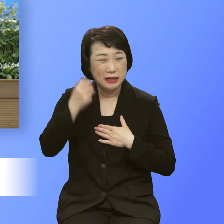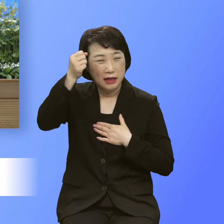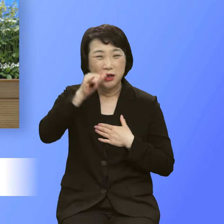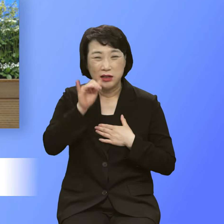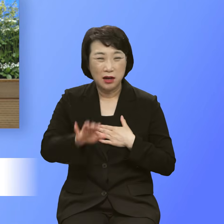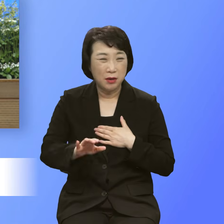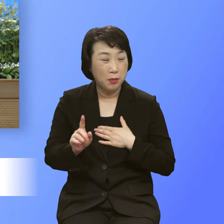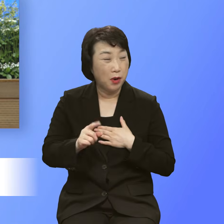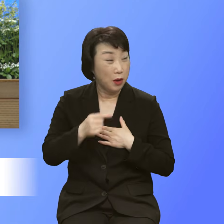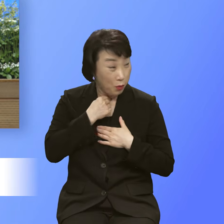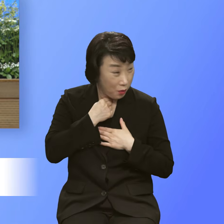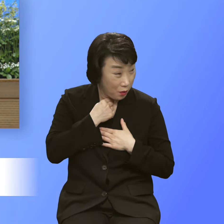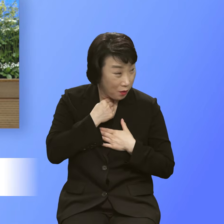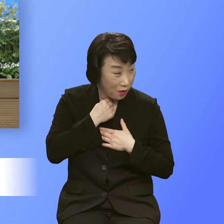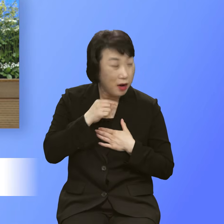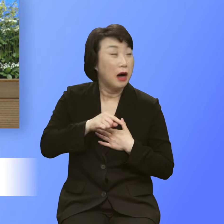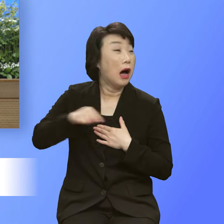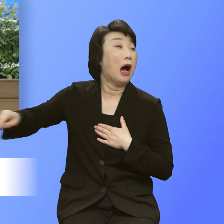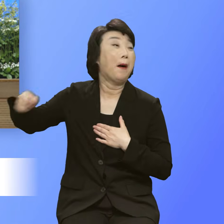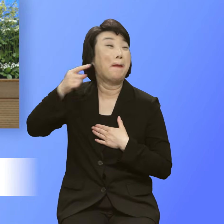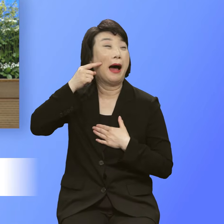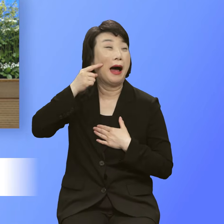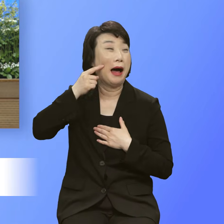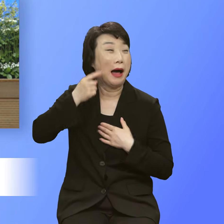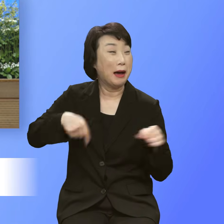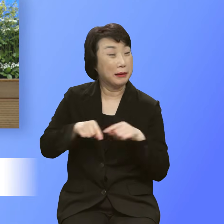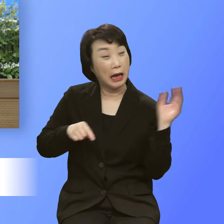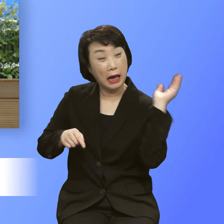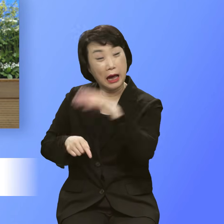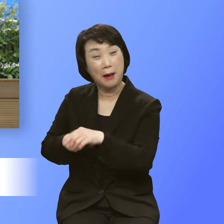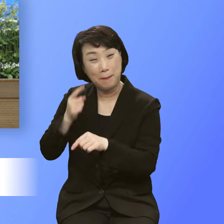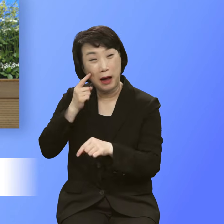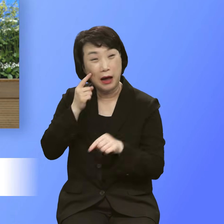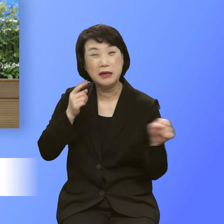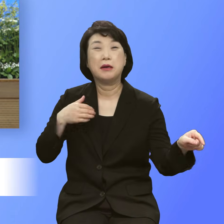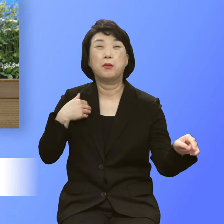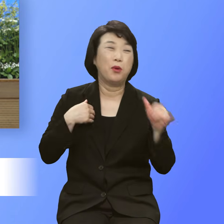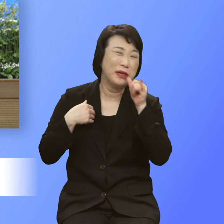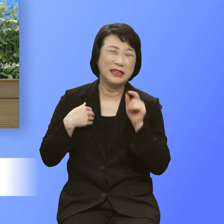나 있는데 와봐라 이 말이야. 와봐라 이 말이야. 모른다 이 말이야.